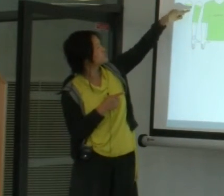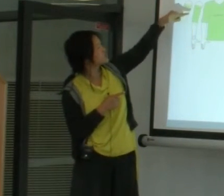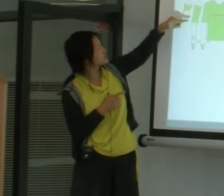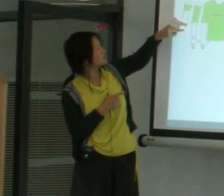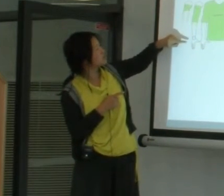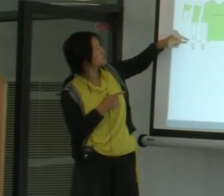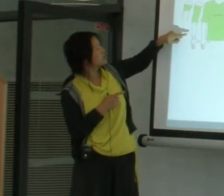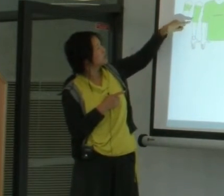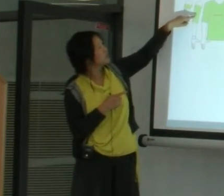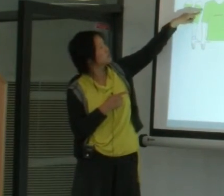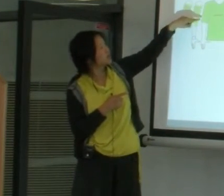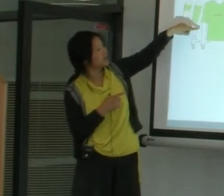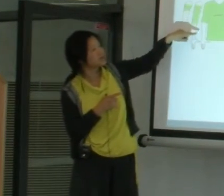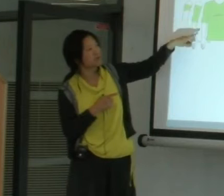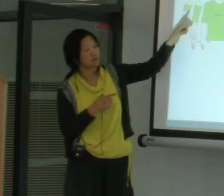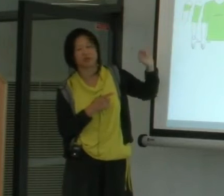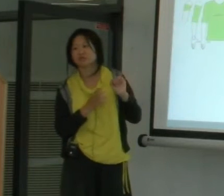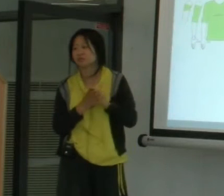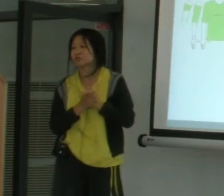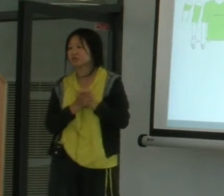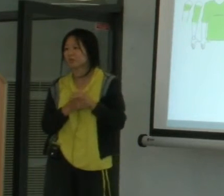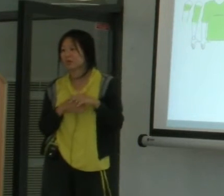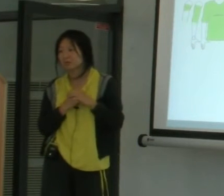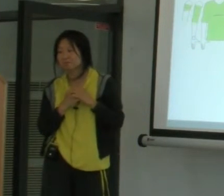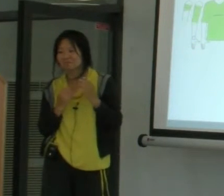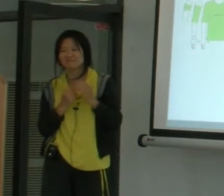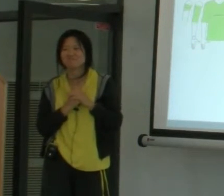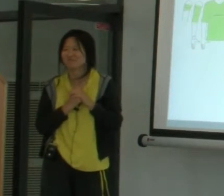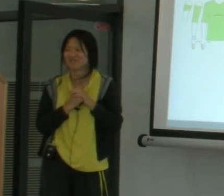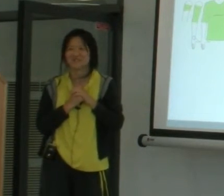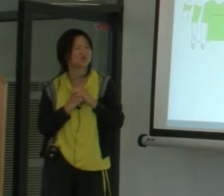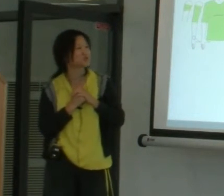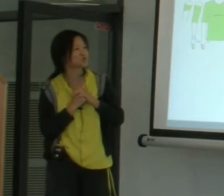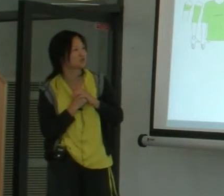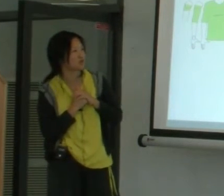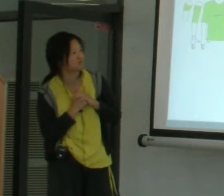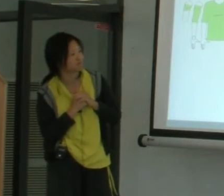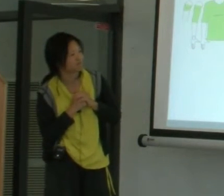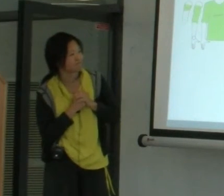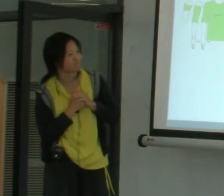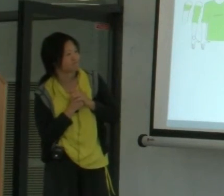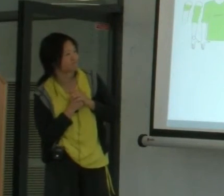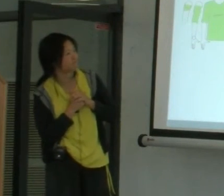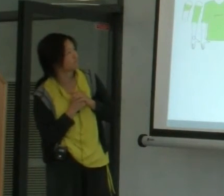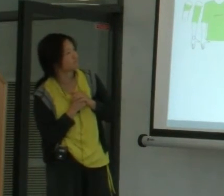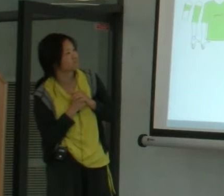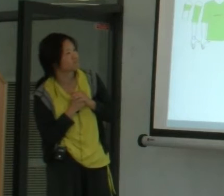des sous-ensembles et qu'on rattache et là, on voit que ça fonctionne très bien. Je pense que voilà.